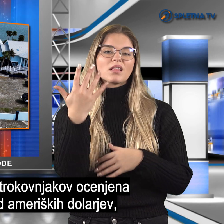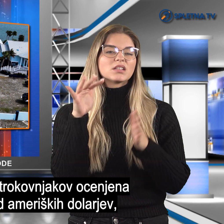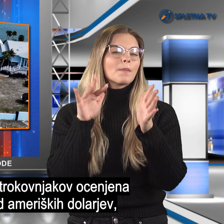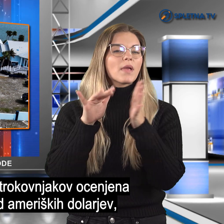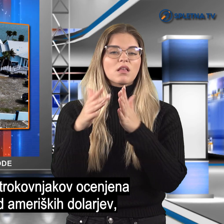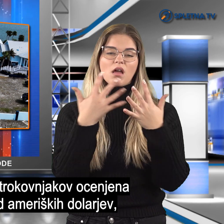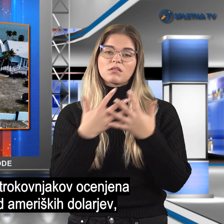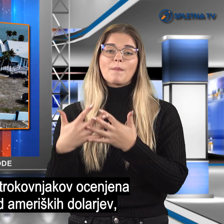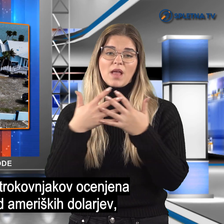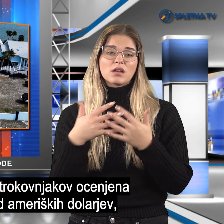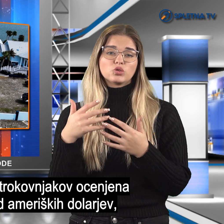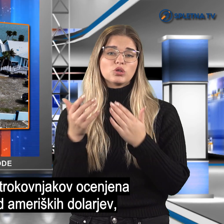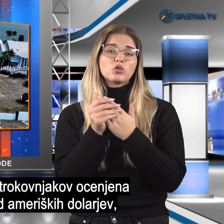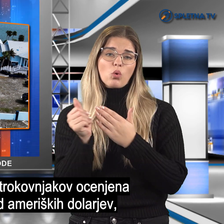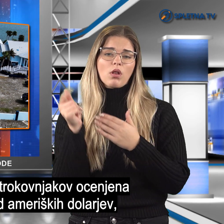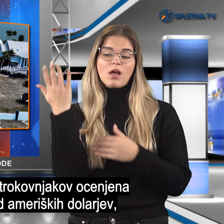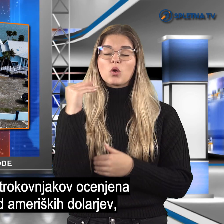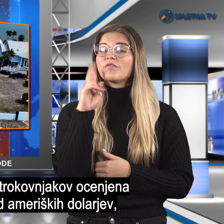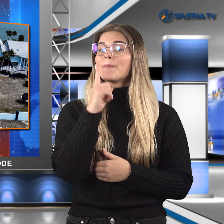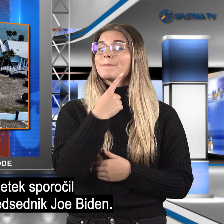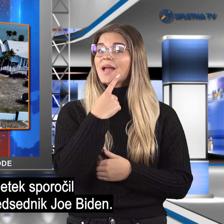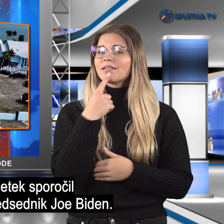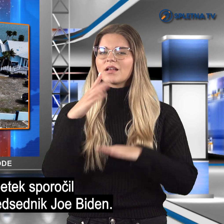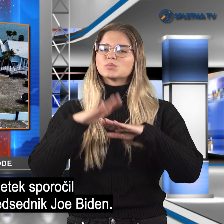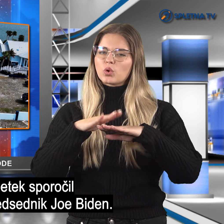je v petek sporočil ameriški predsednik Joe Biden.